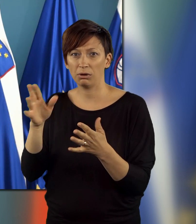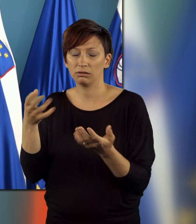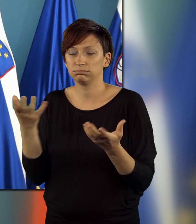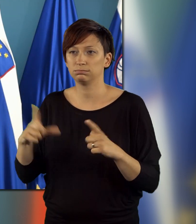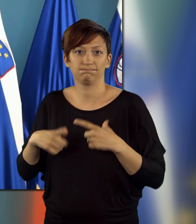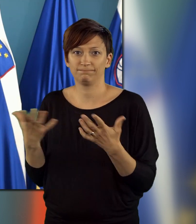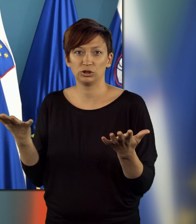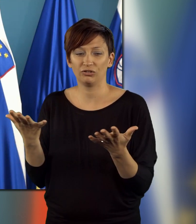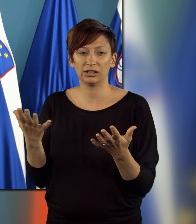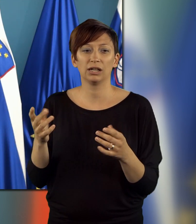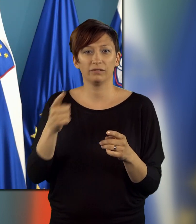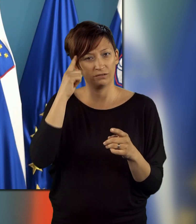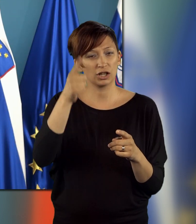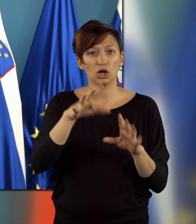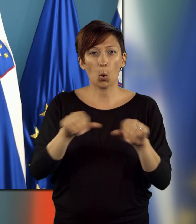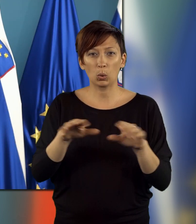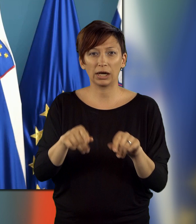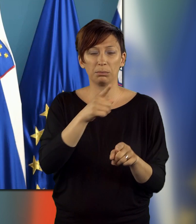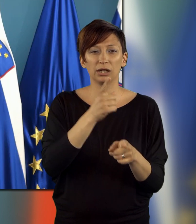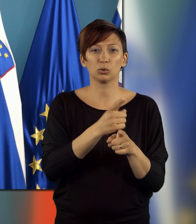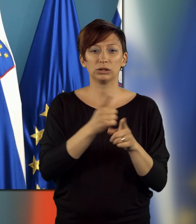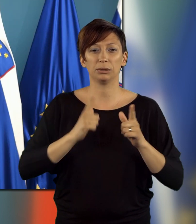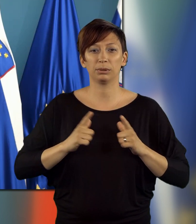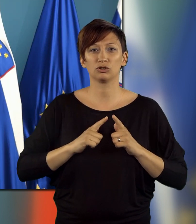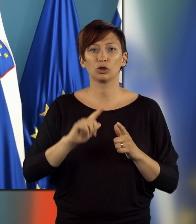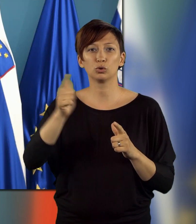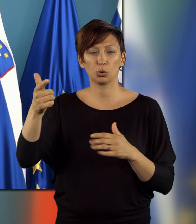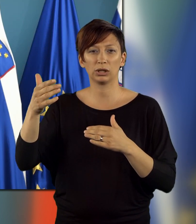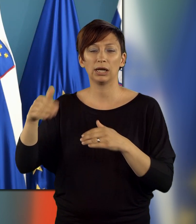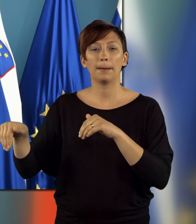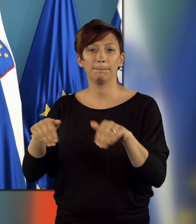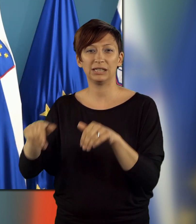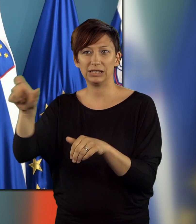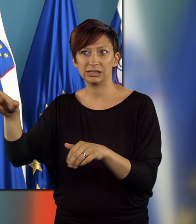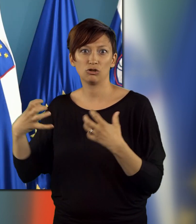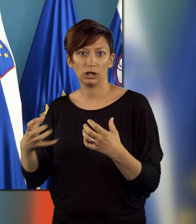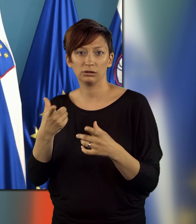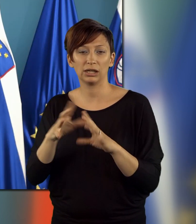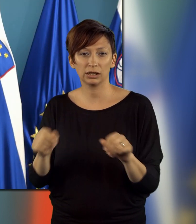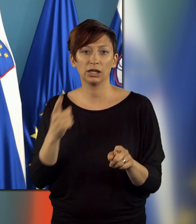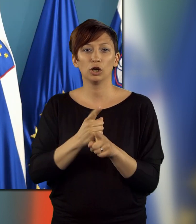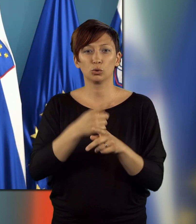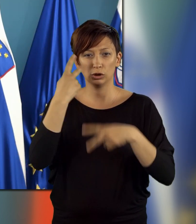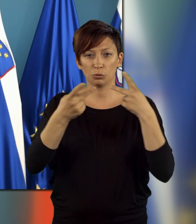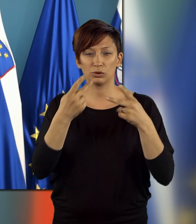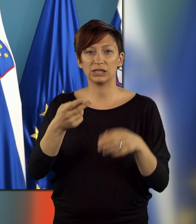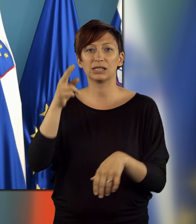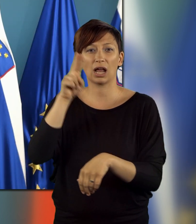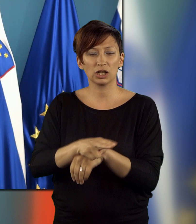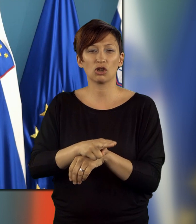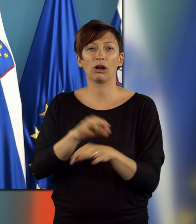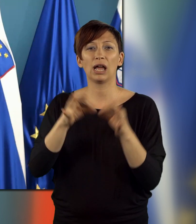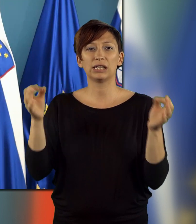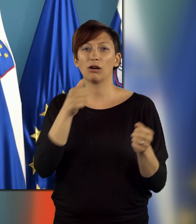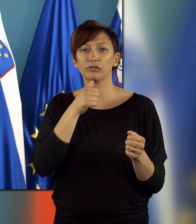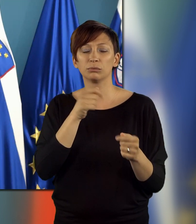to, da vaše ukrepanje pričakujejo tudi nekateri ministri vaše vlade in pa seveda tudi Komisija za nadzor javnih financ, boste o